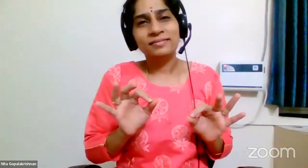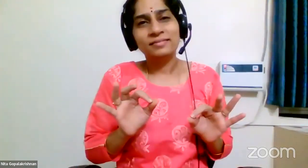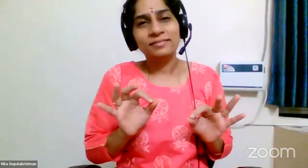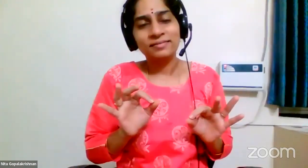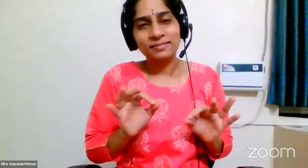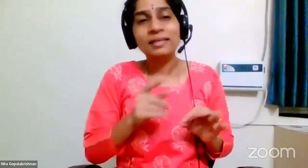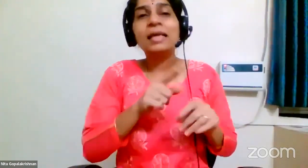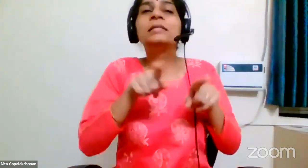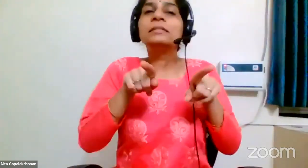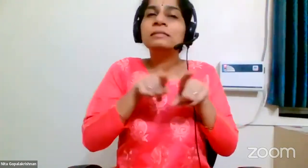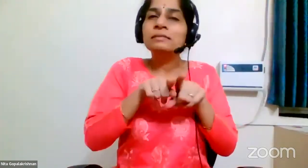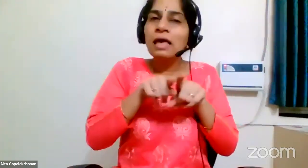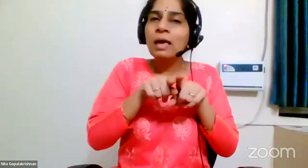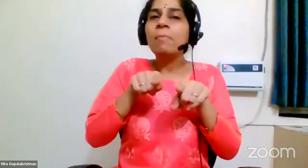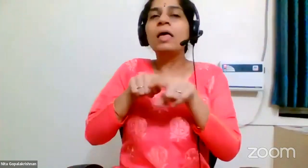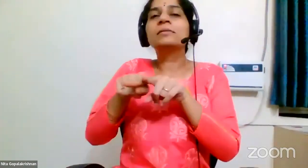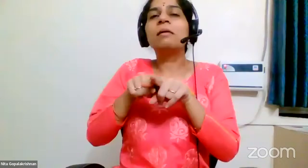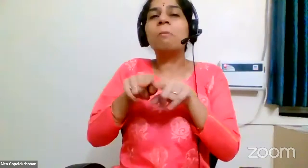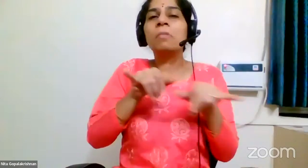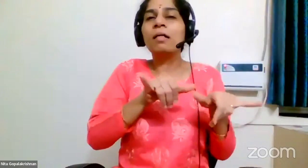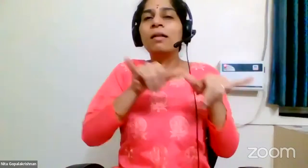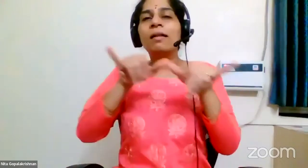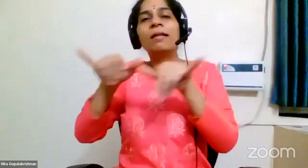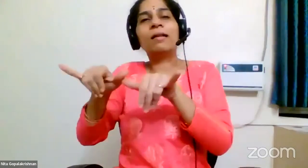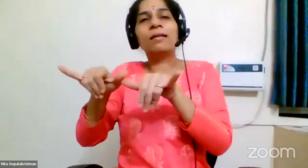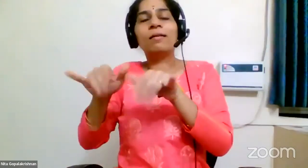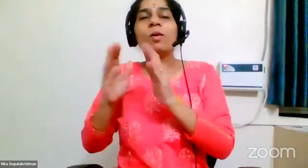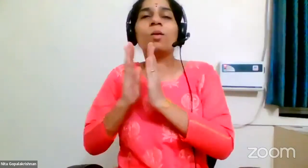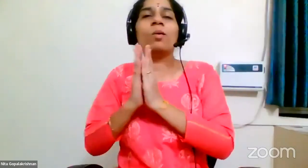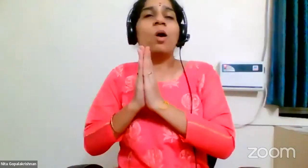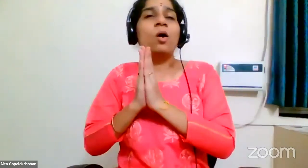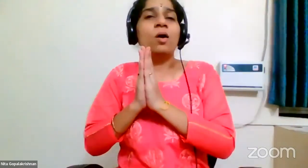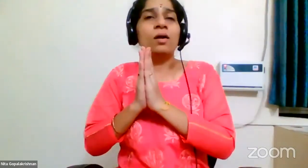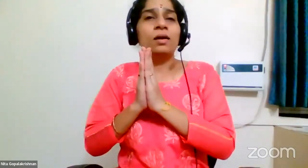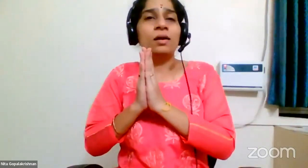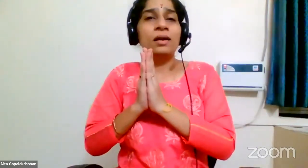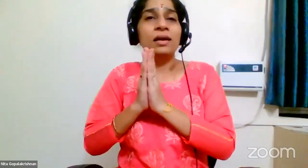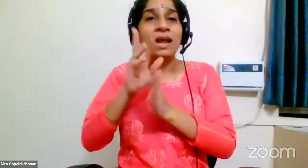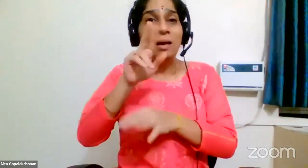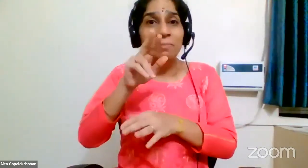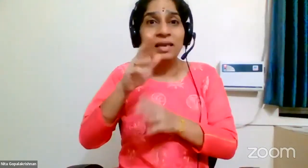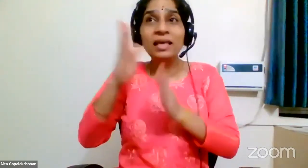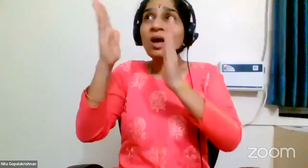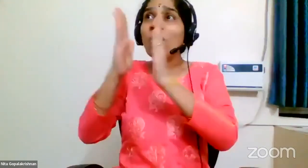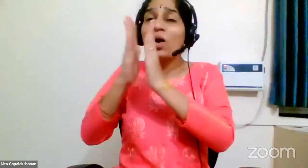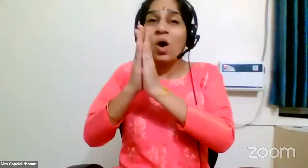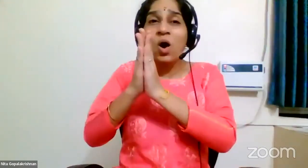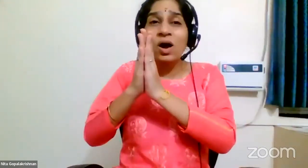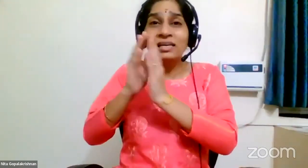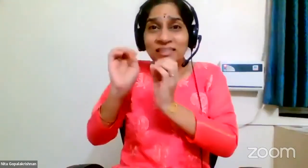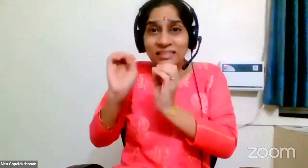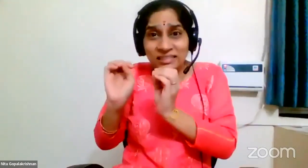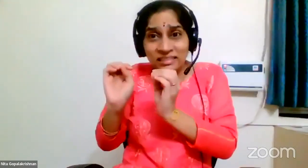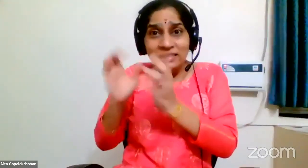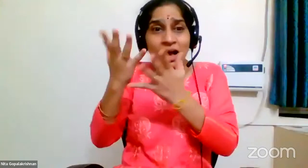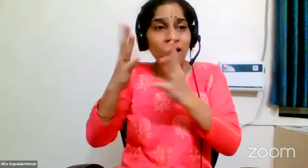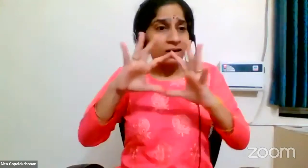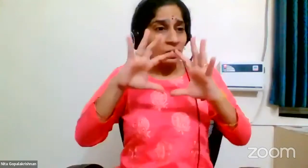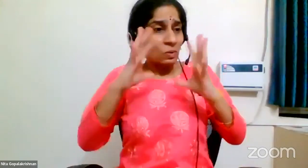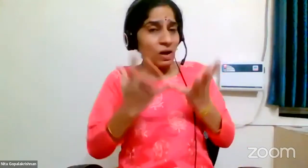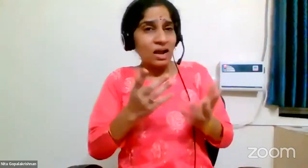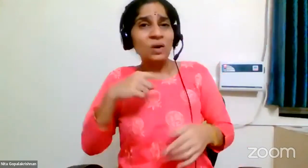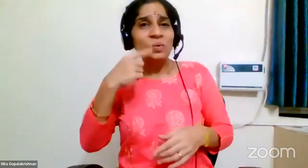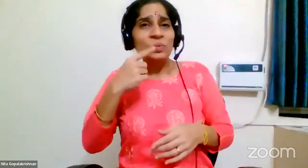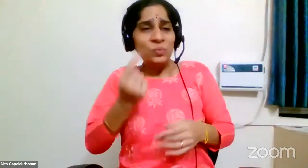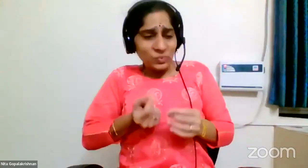तो इसी प्रकार से भगवान के द्वारा ही इस संसार में सब कुछ किया जा रहा है। ये इतने बड़े बड़े ग्रह